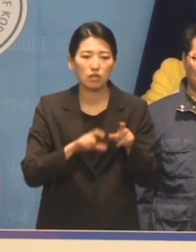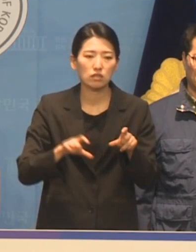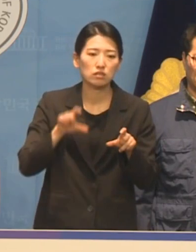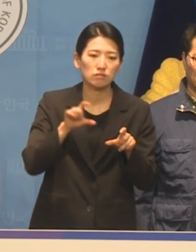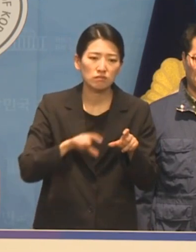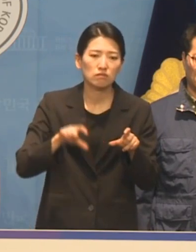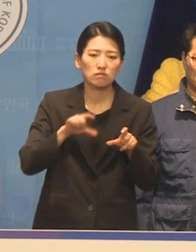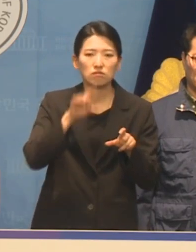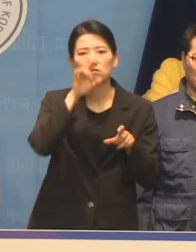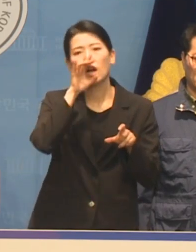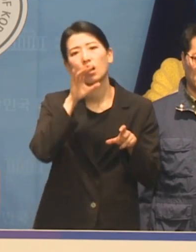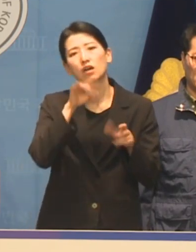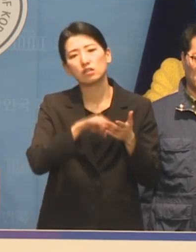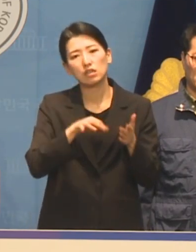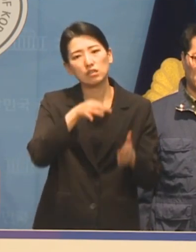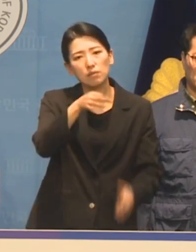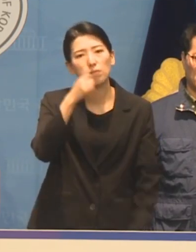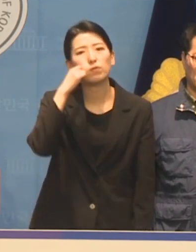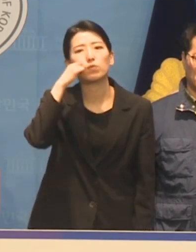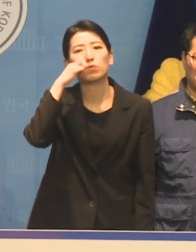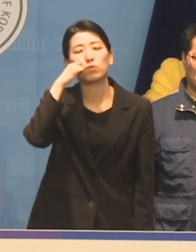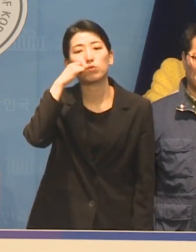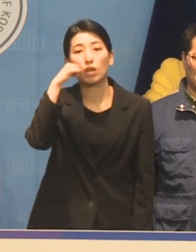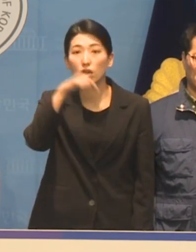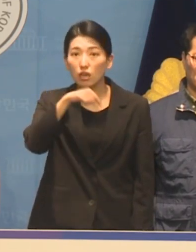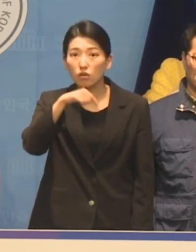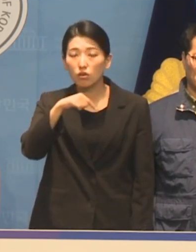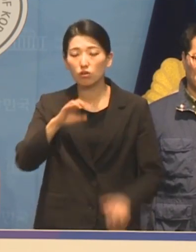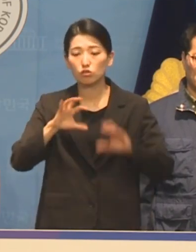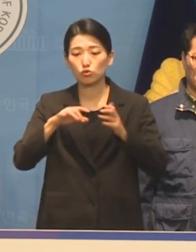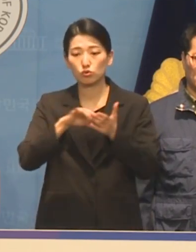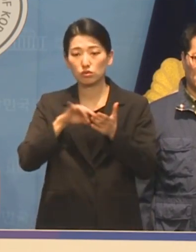등 국가기관이 모두 쉽게 확인할 수 있습니다.